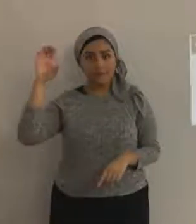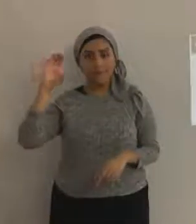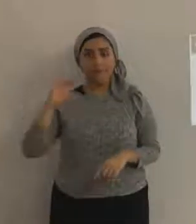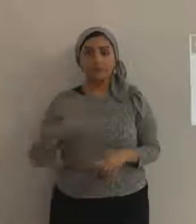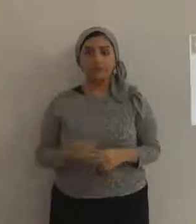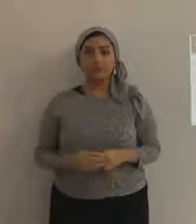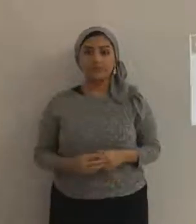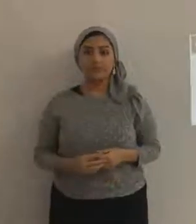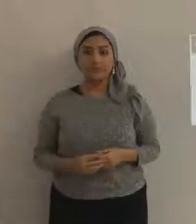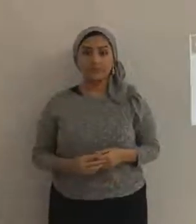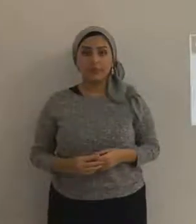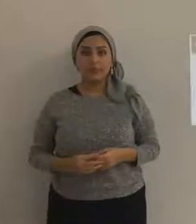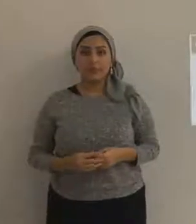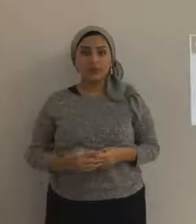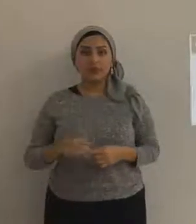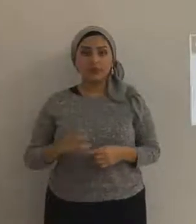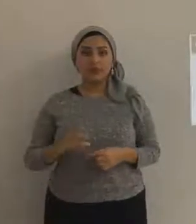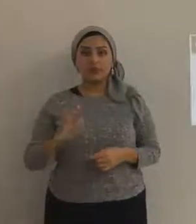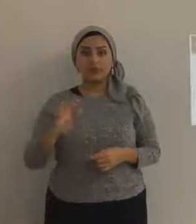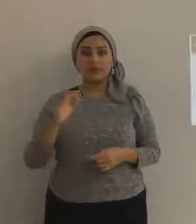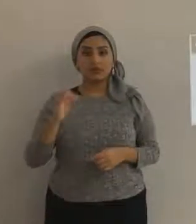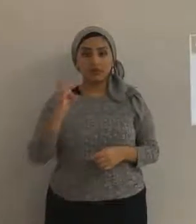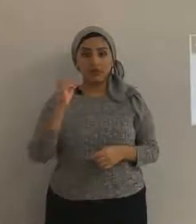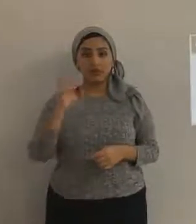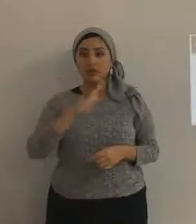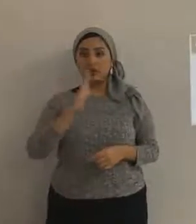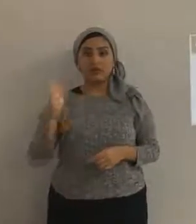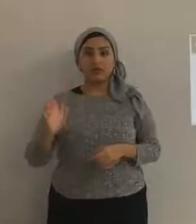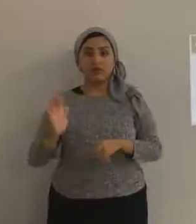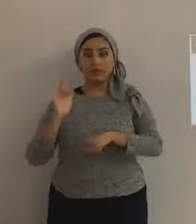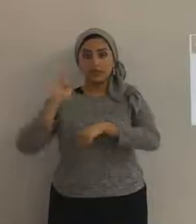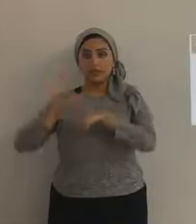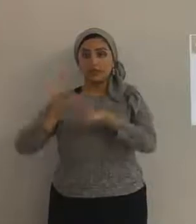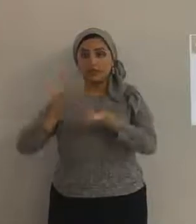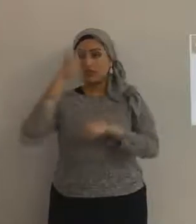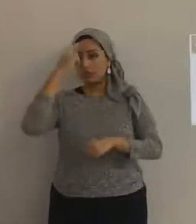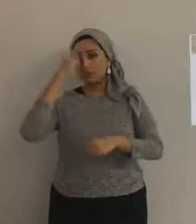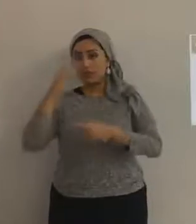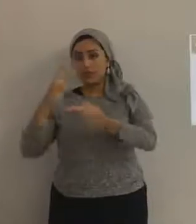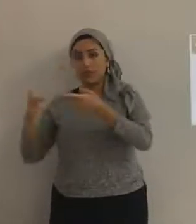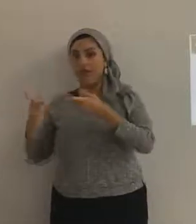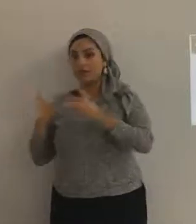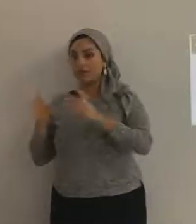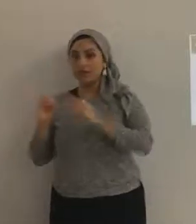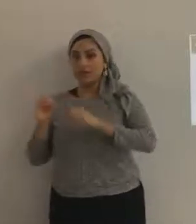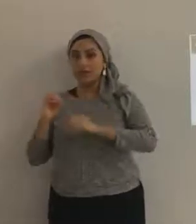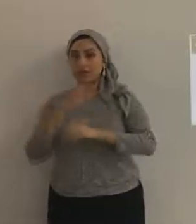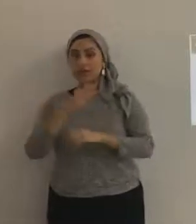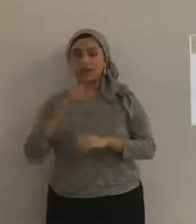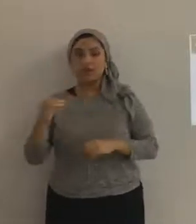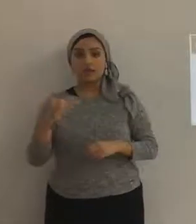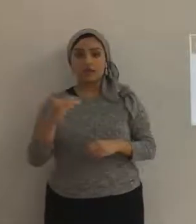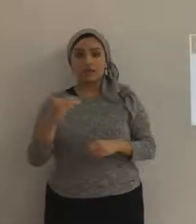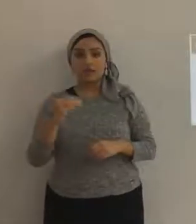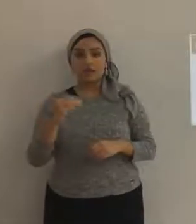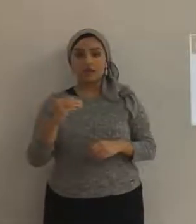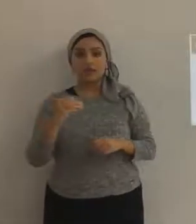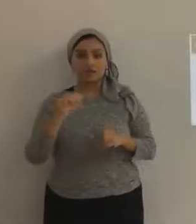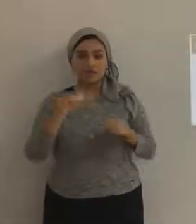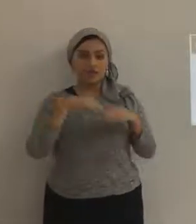que nunca él estuvo en la fortaleza Antonia como tal, ni tampoco en el templo sí, predicando, lógico,